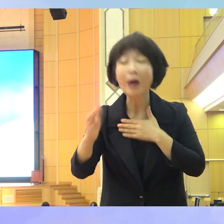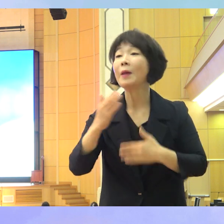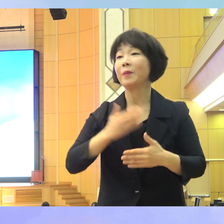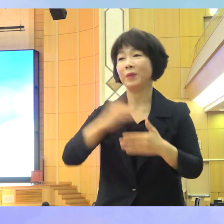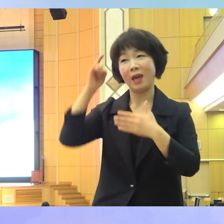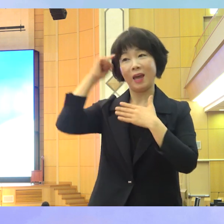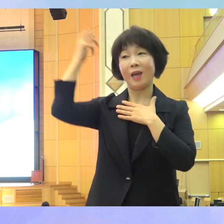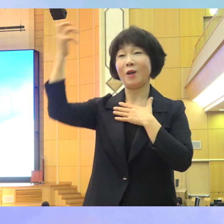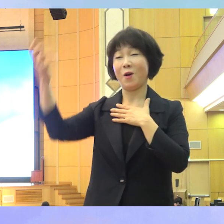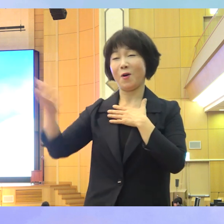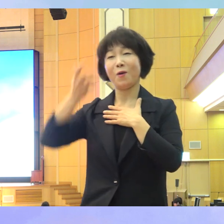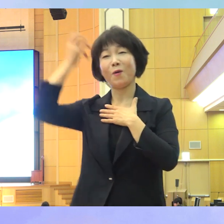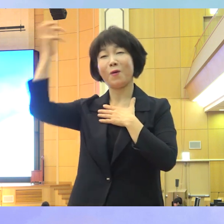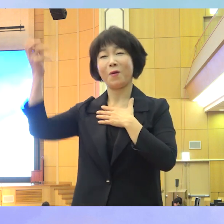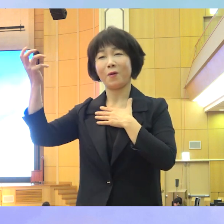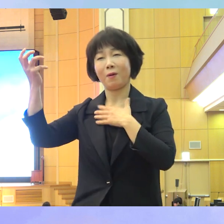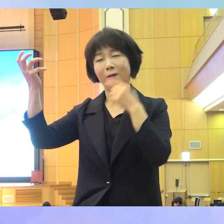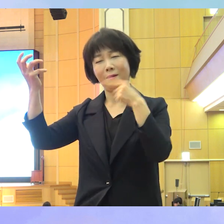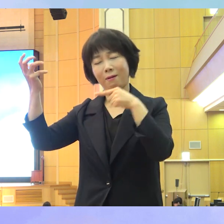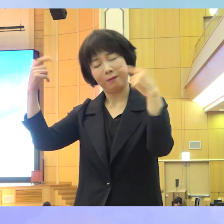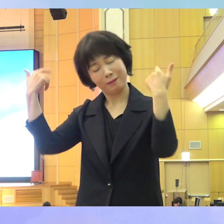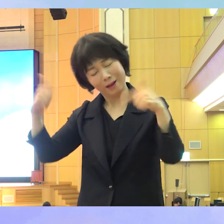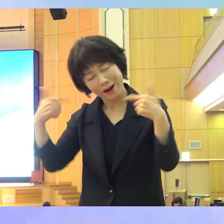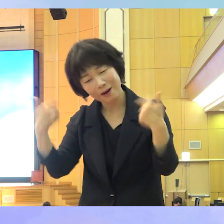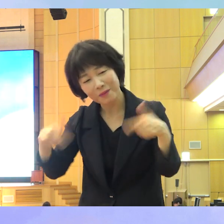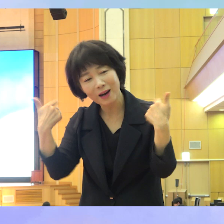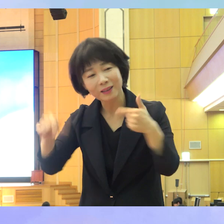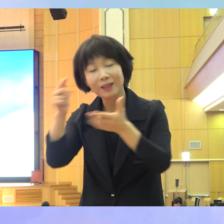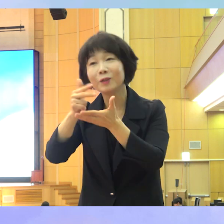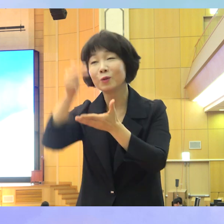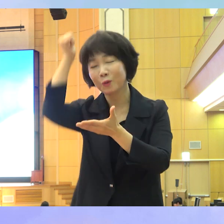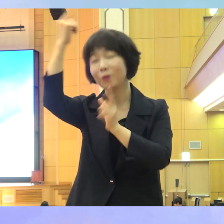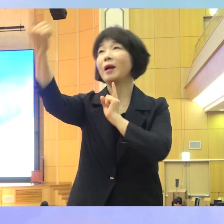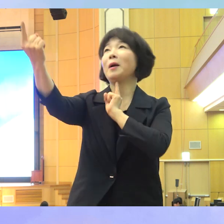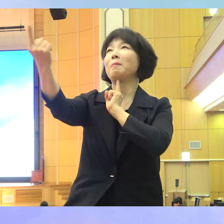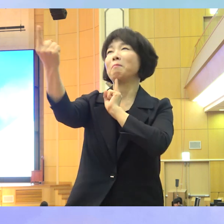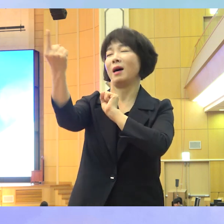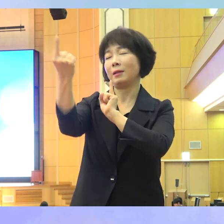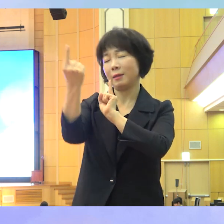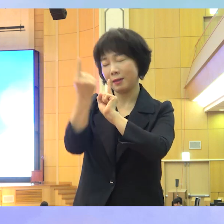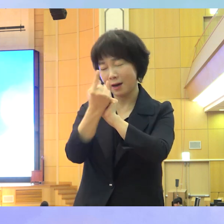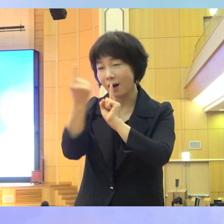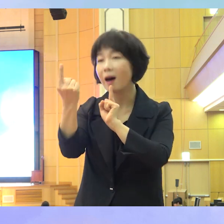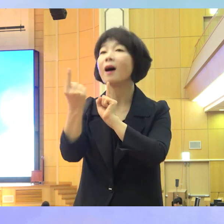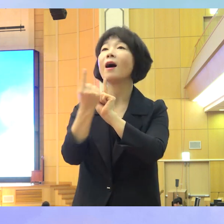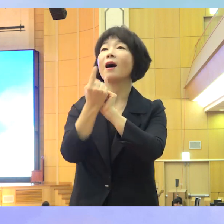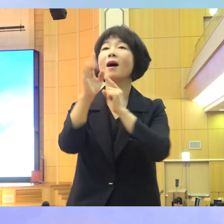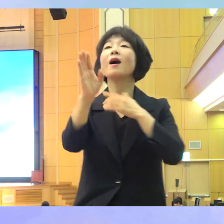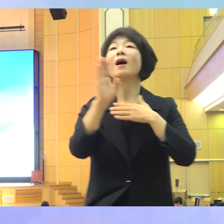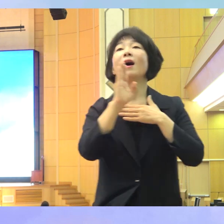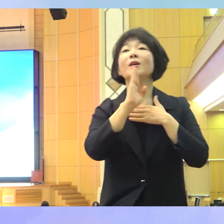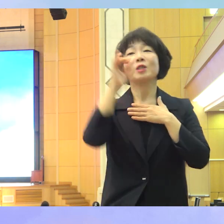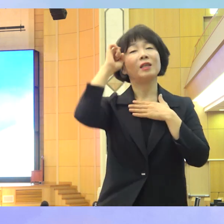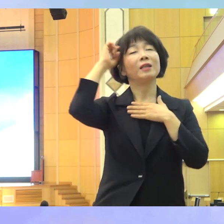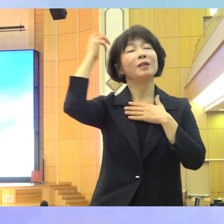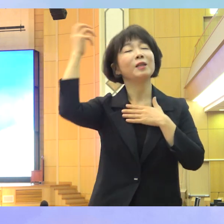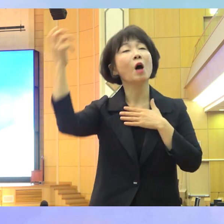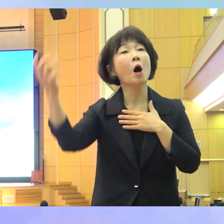들려도 내 영혼 날마다 주를 만나